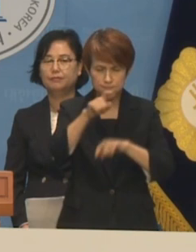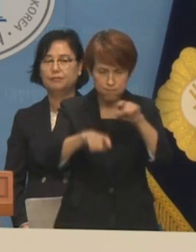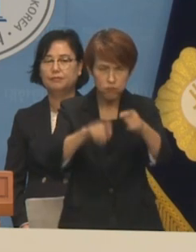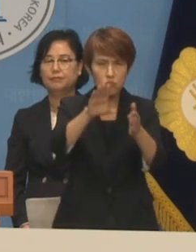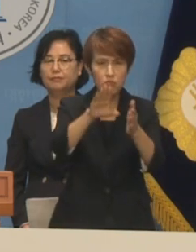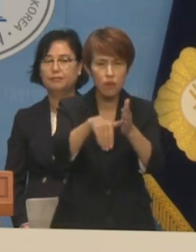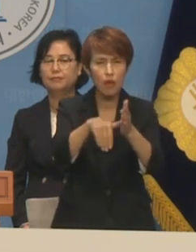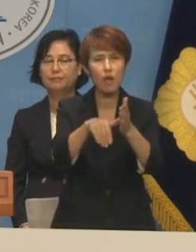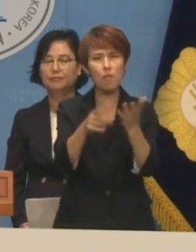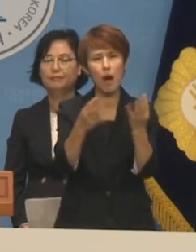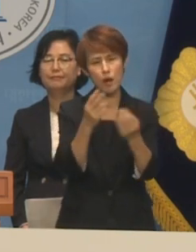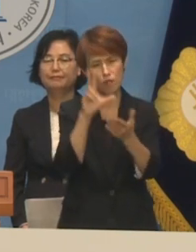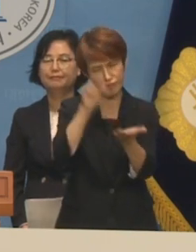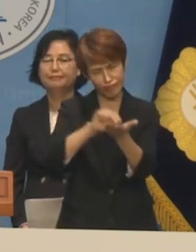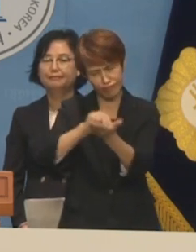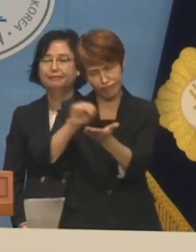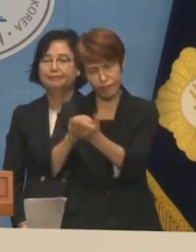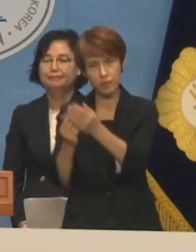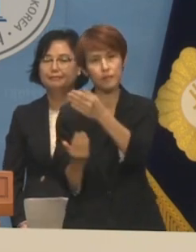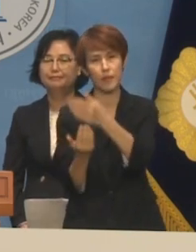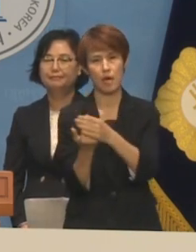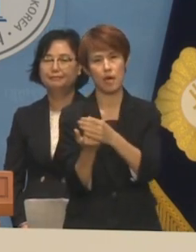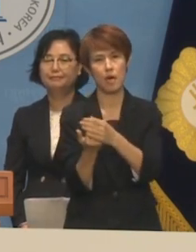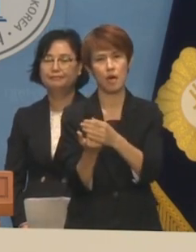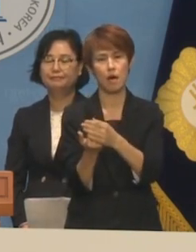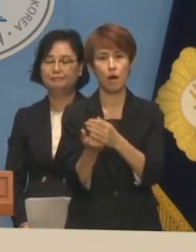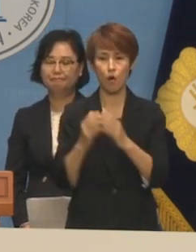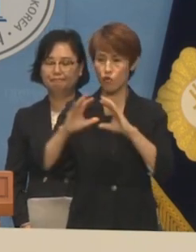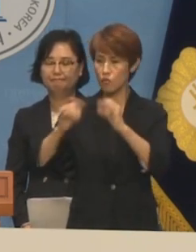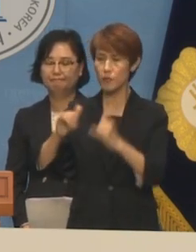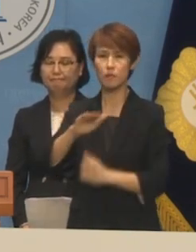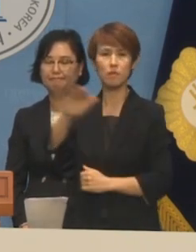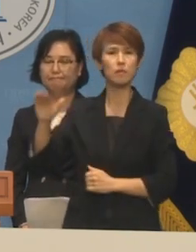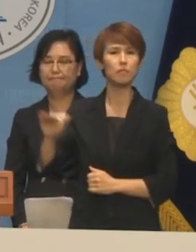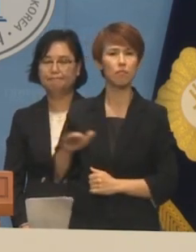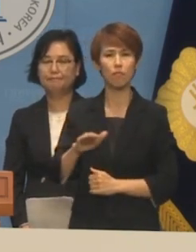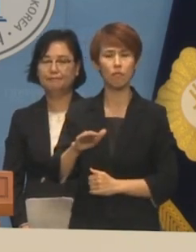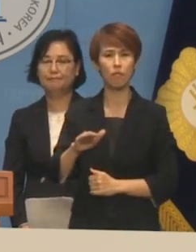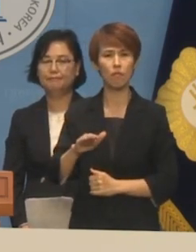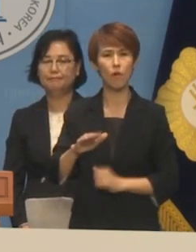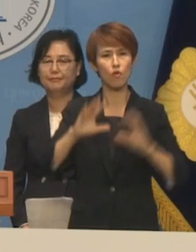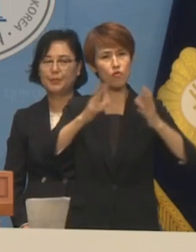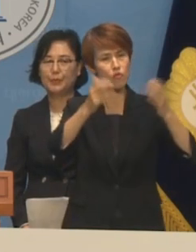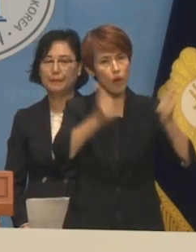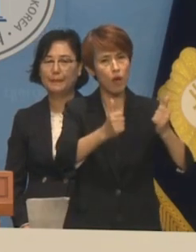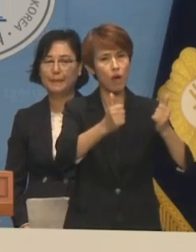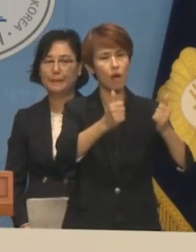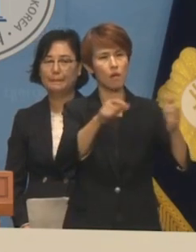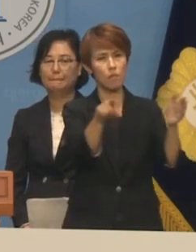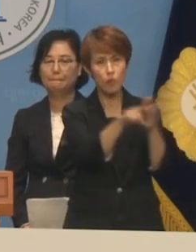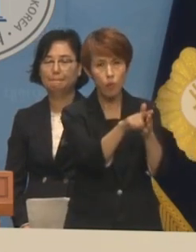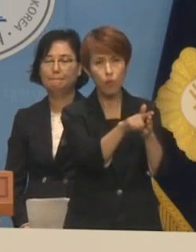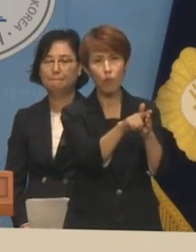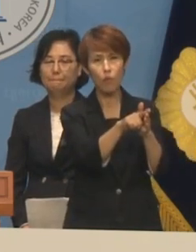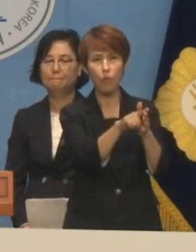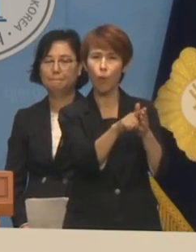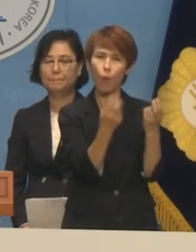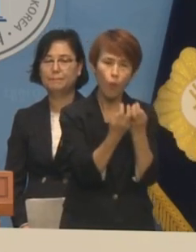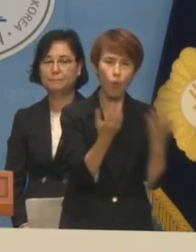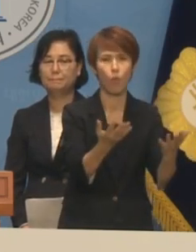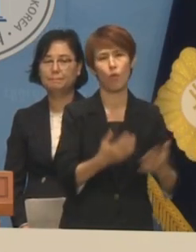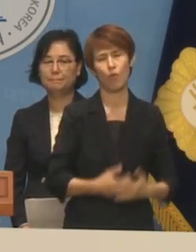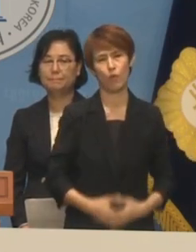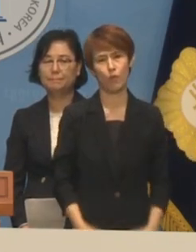이렇게 수많은 문제가 발생하고 이러면 우리 국민들이 어떻게 국회와 나라를 믿고 제대로 살아갈